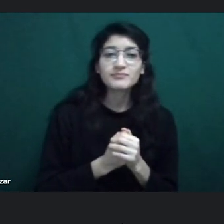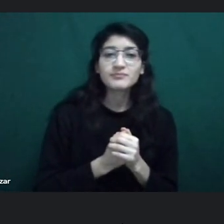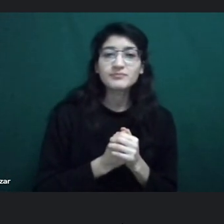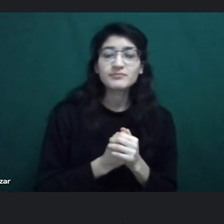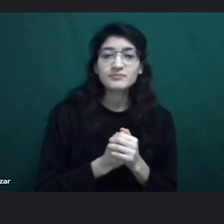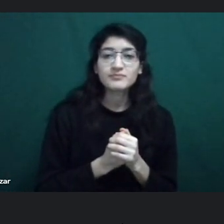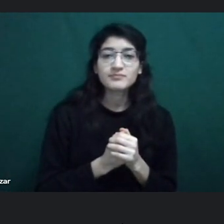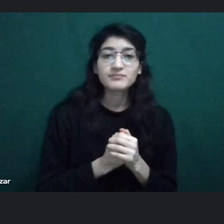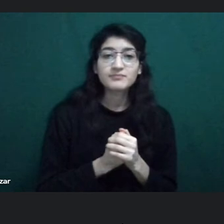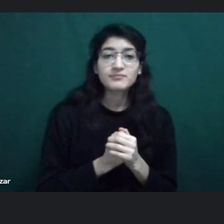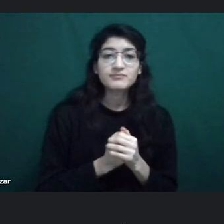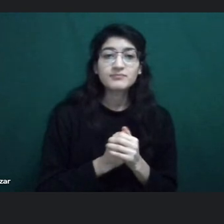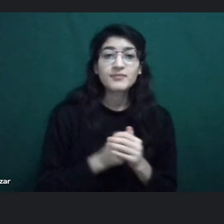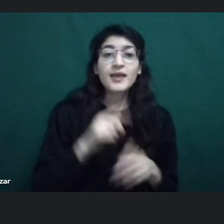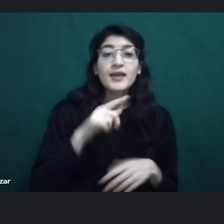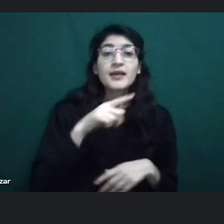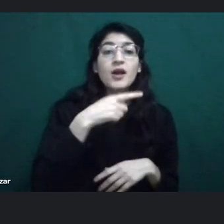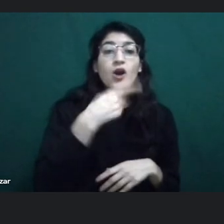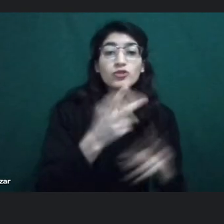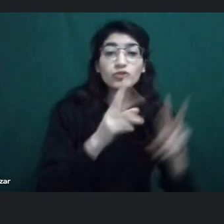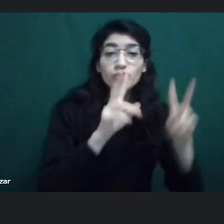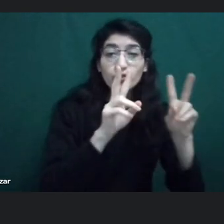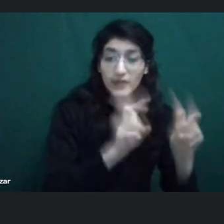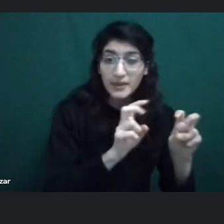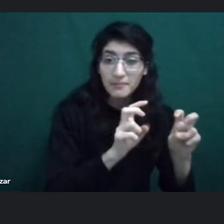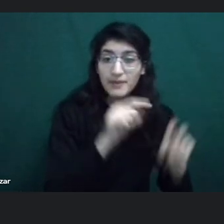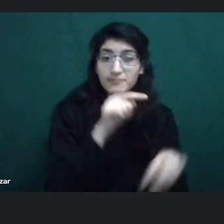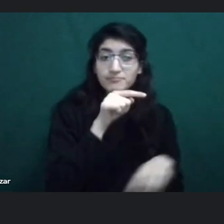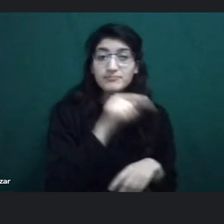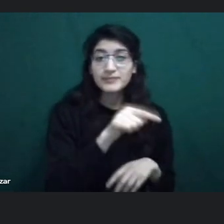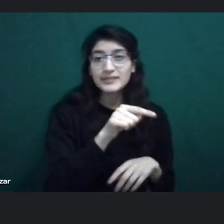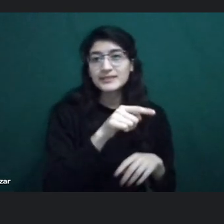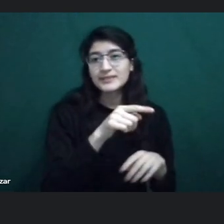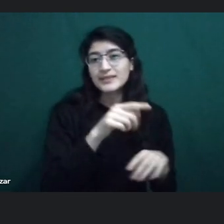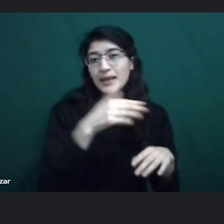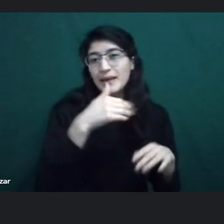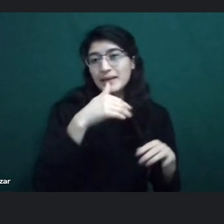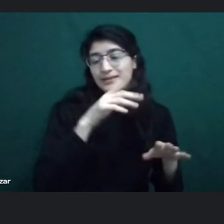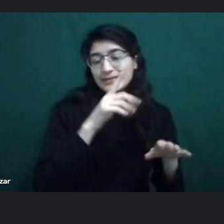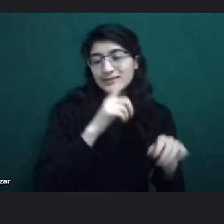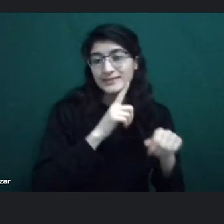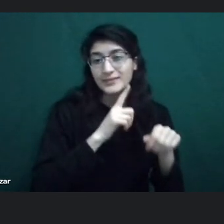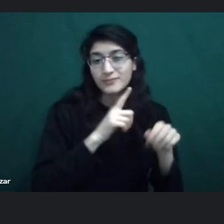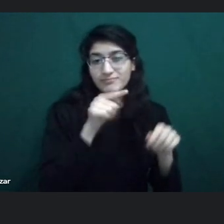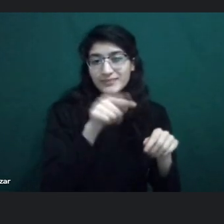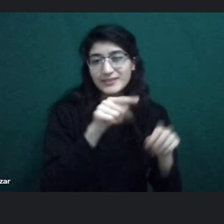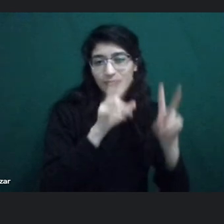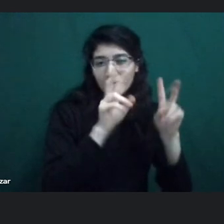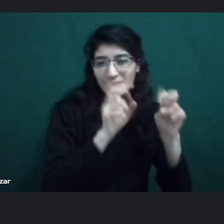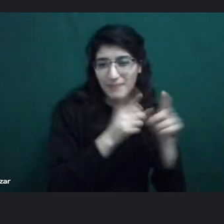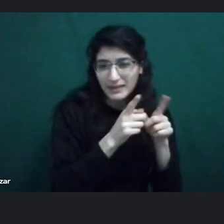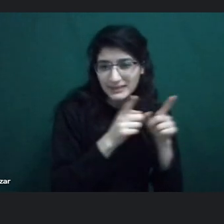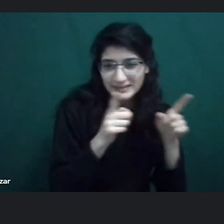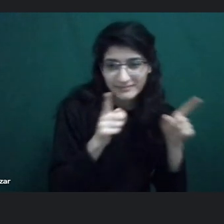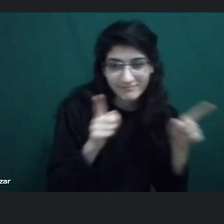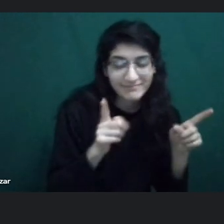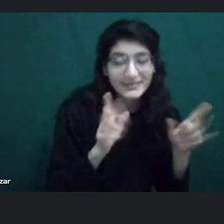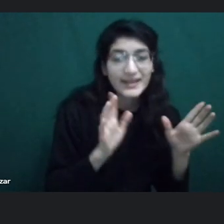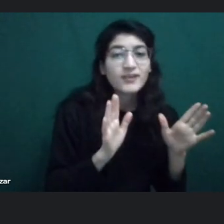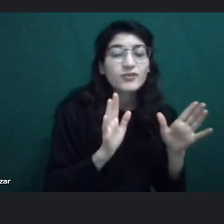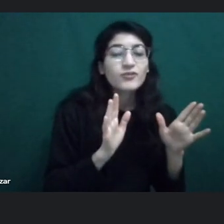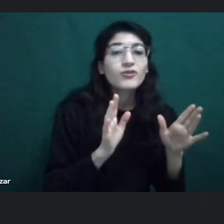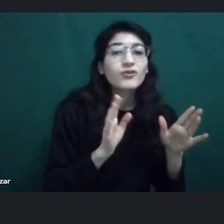darle, nos va a llevar más tiempo, ¿sí? Es el tema de la. Nosotros nos habíamos centrado, habíamos